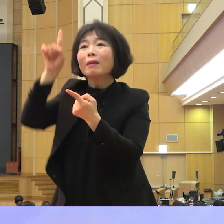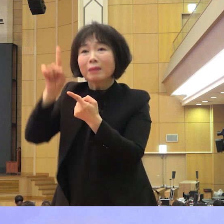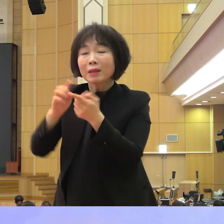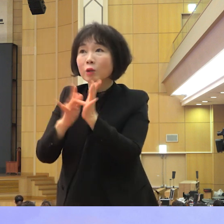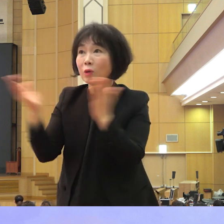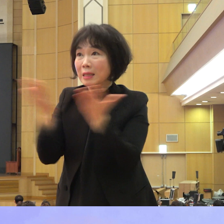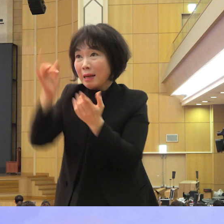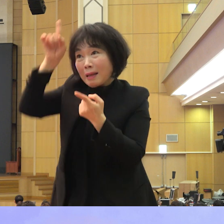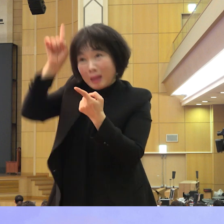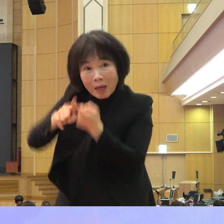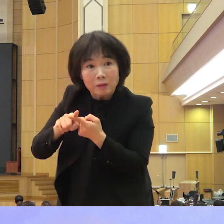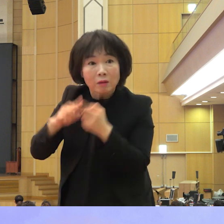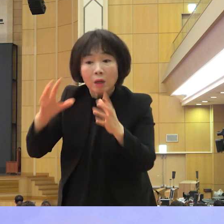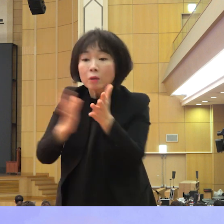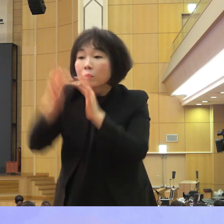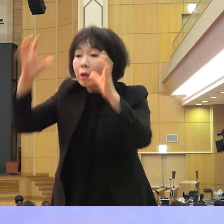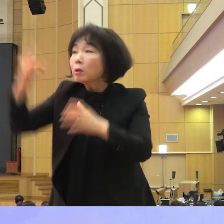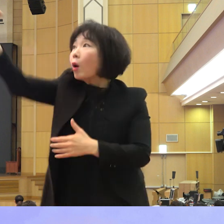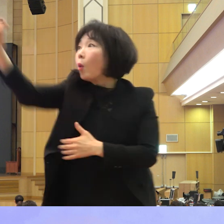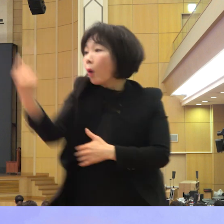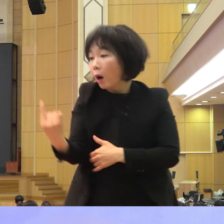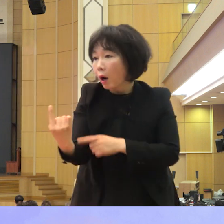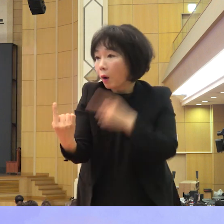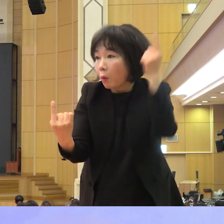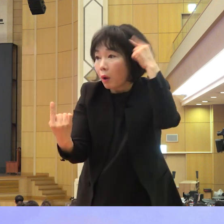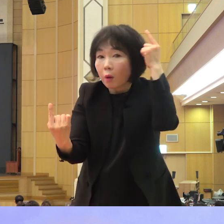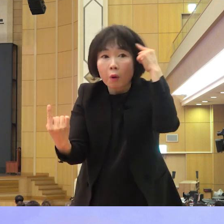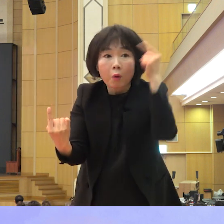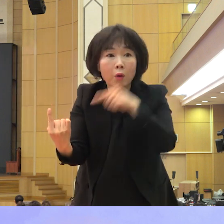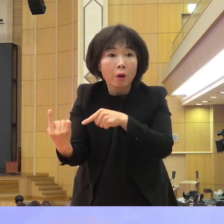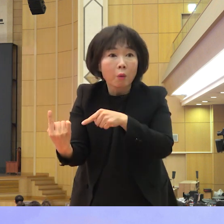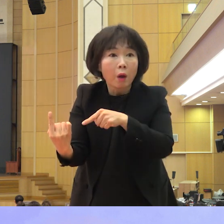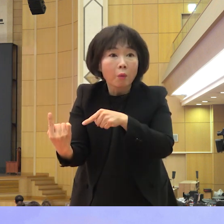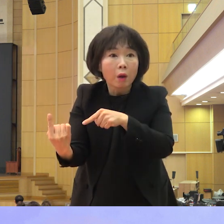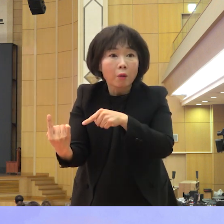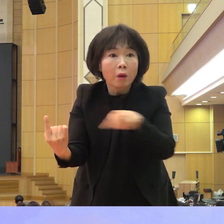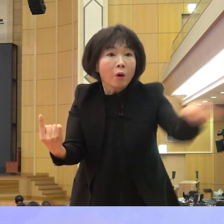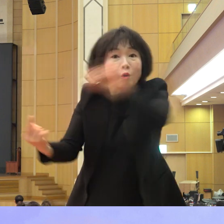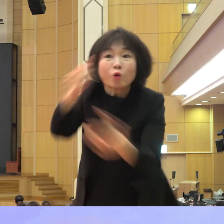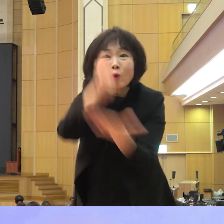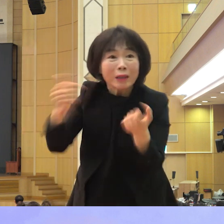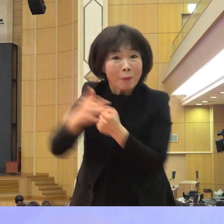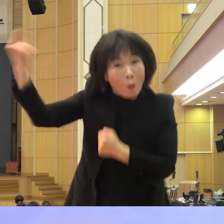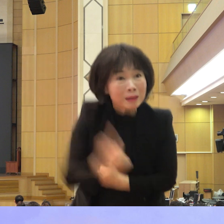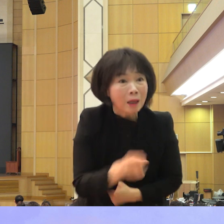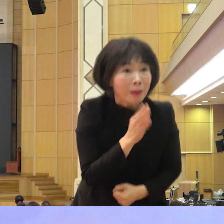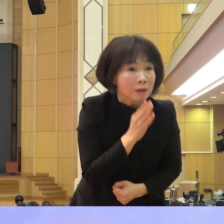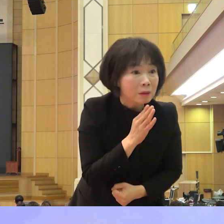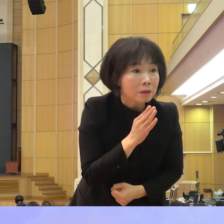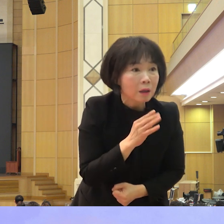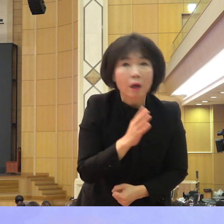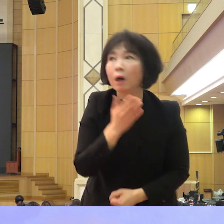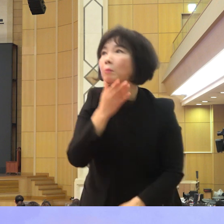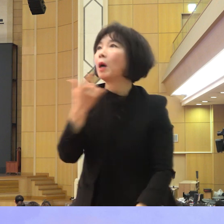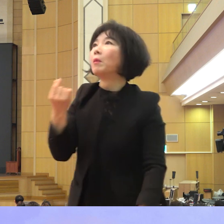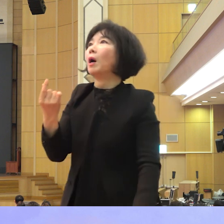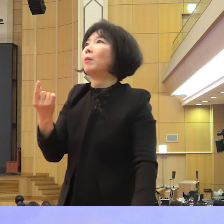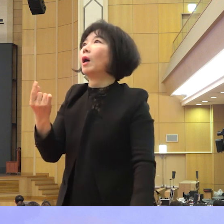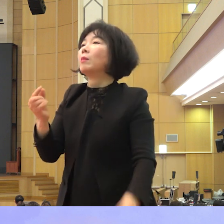일에 대해서, 예수님이 이 땅에 와서 뭐 했어요? 십자가 지셨잖아. 우리 위해서 십자가 지시고 우리 위해 살아났으니,